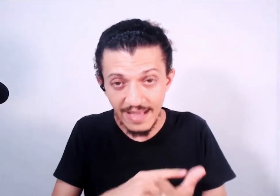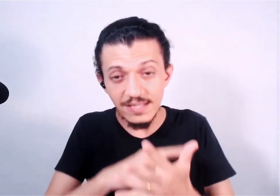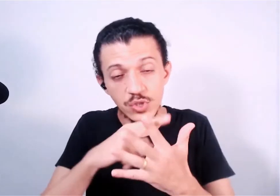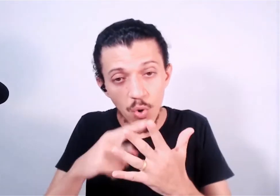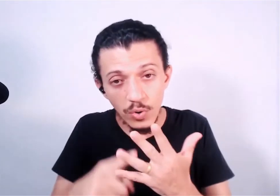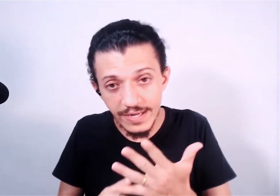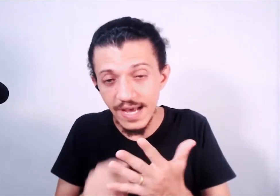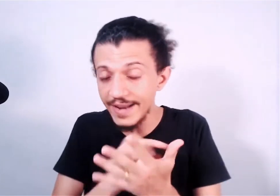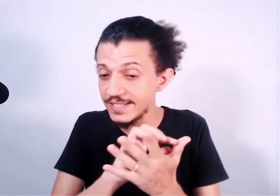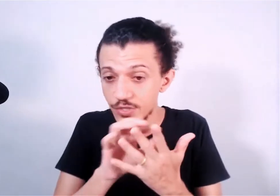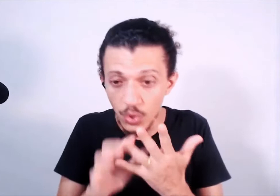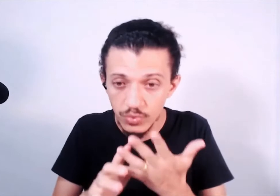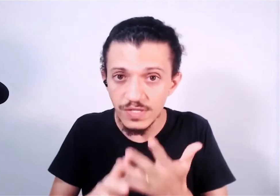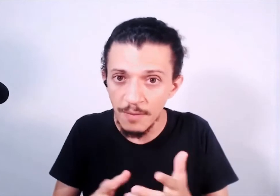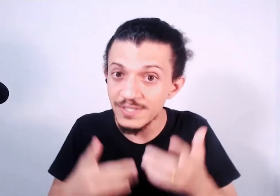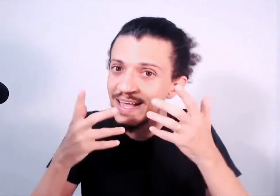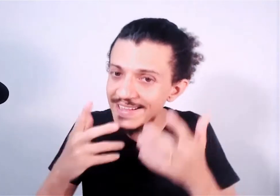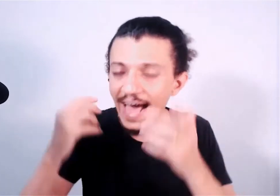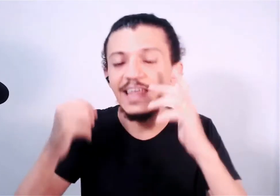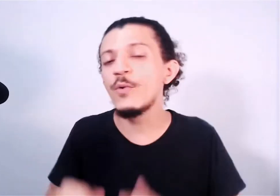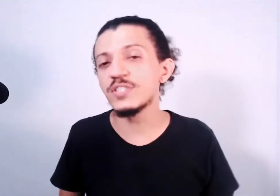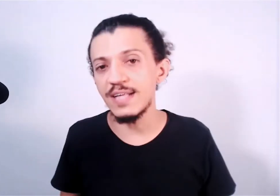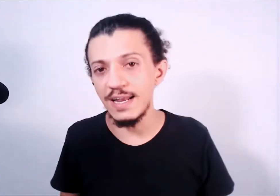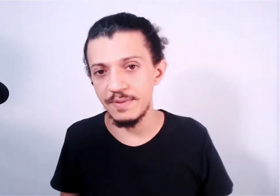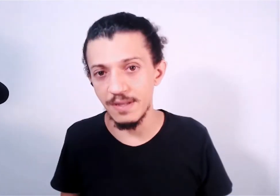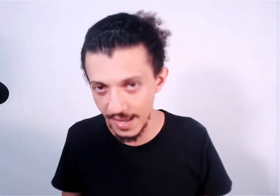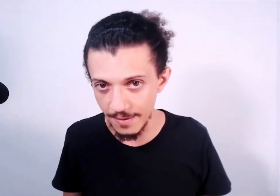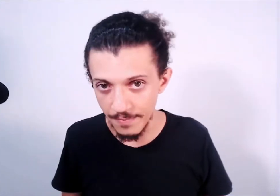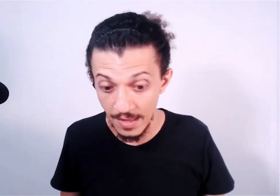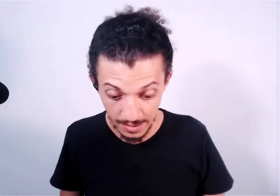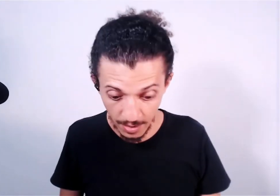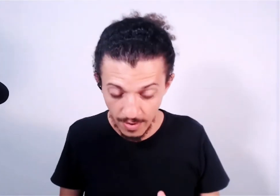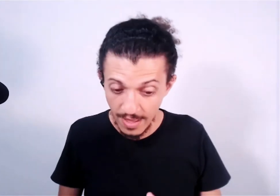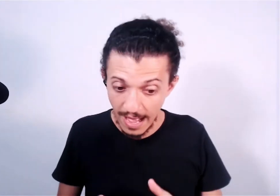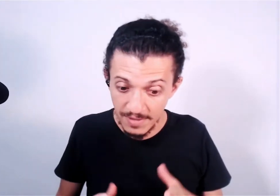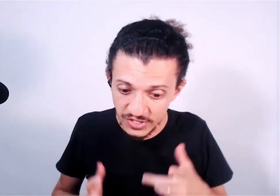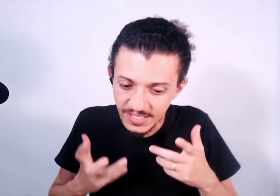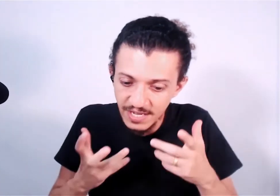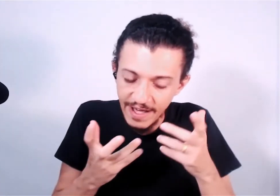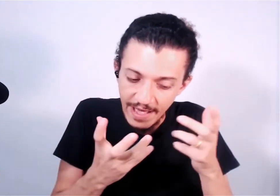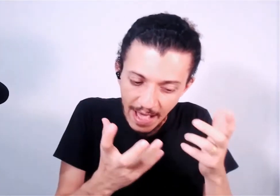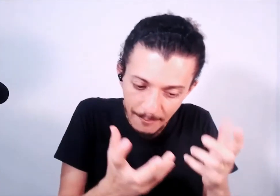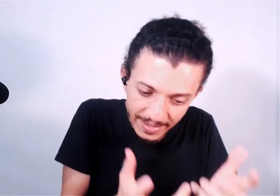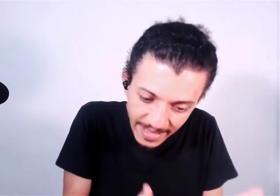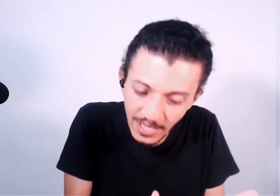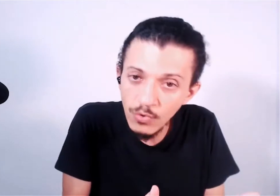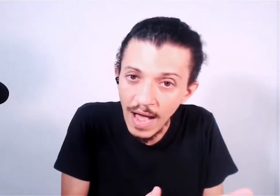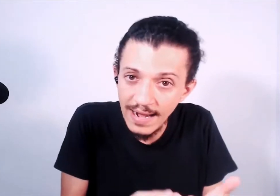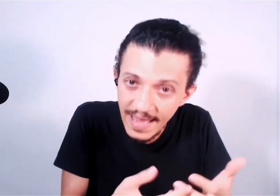nessas outras áreas, nesses outros ramos da linguística da Libras também. Então, à medida em que você vai aprendendo a ler